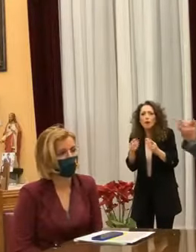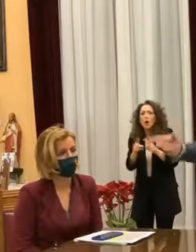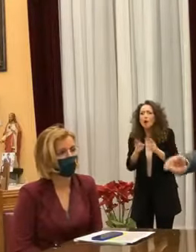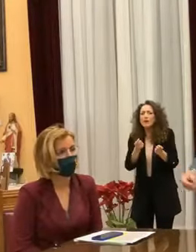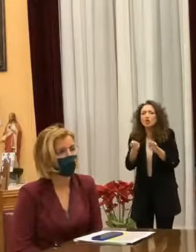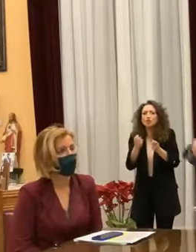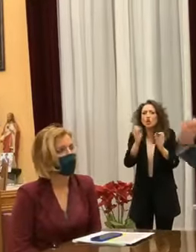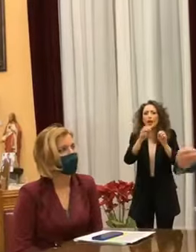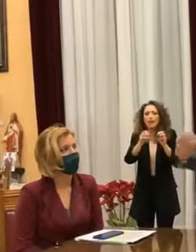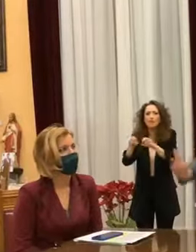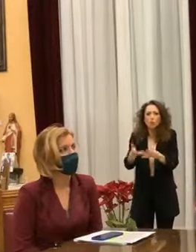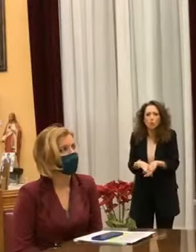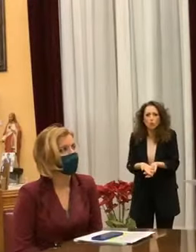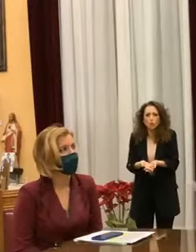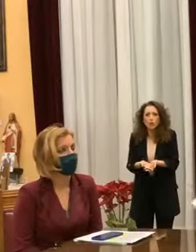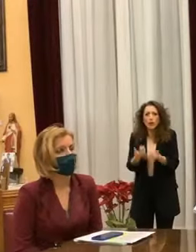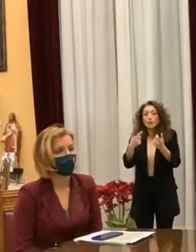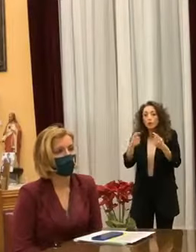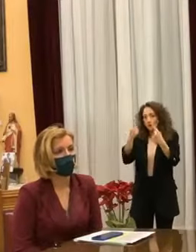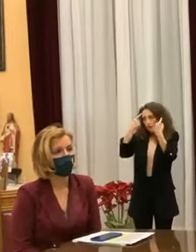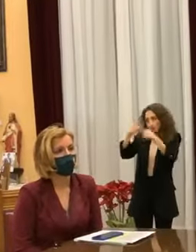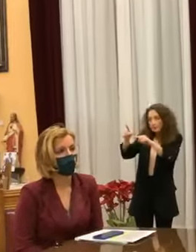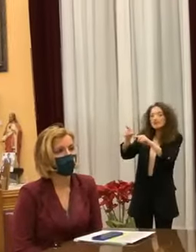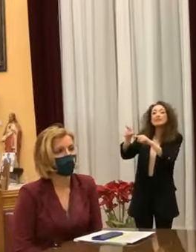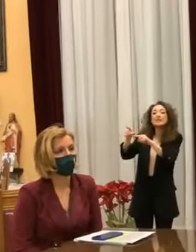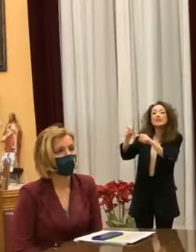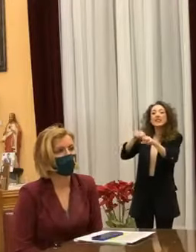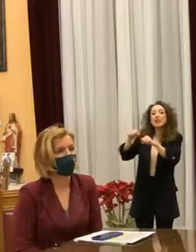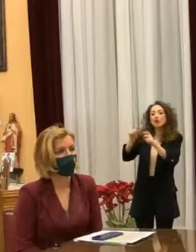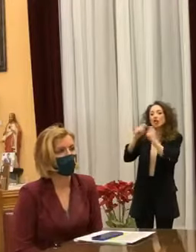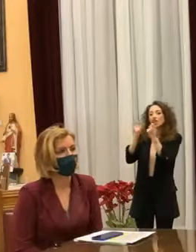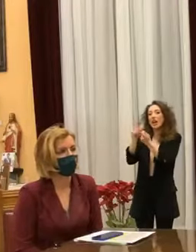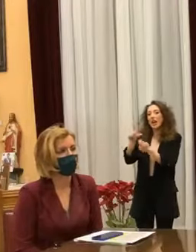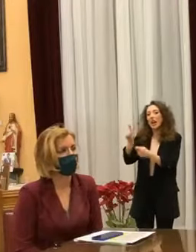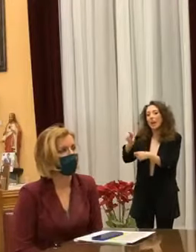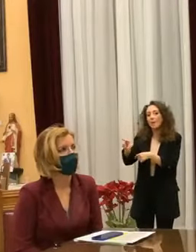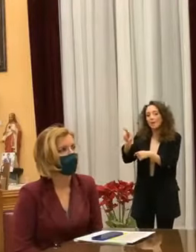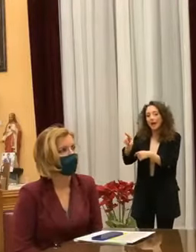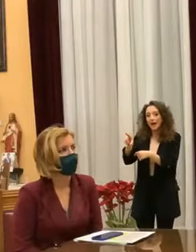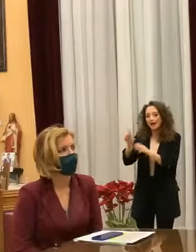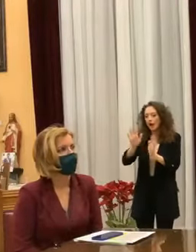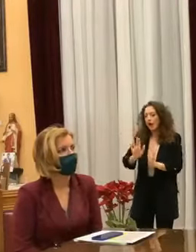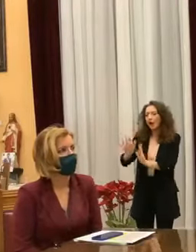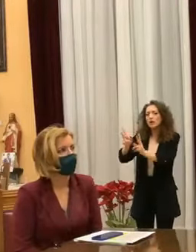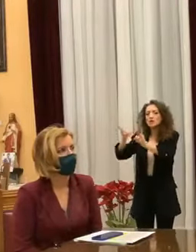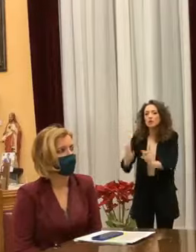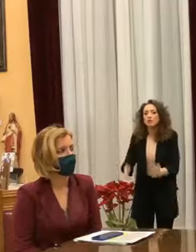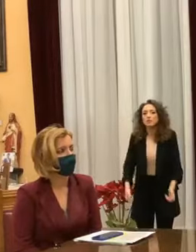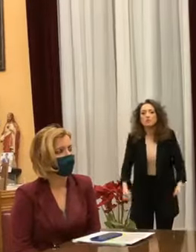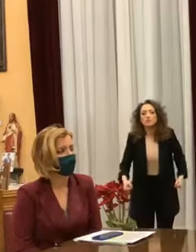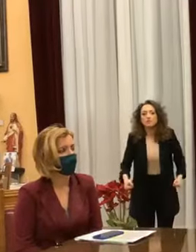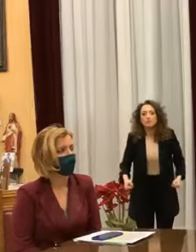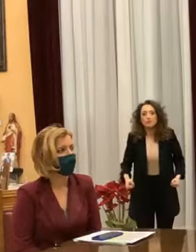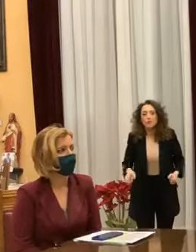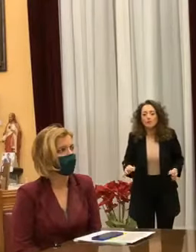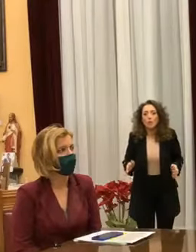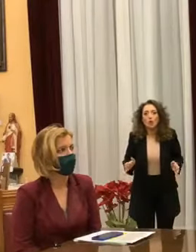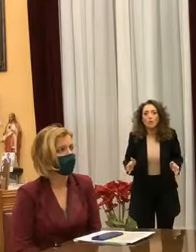capo al direttore generale La Paglia, il quale è rimasto lì inchiodato alla sedia con la connivenza